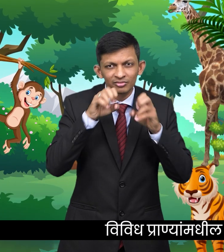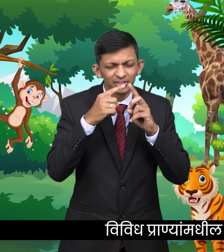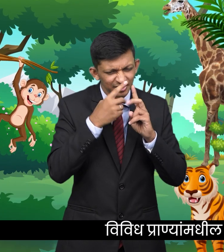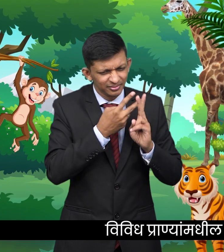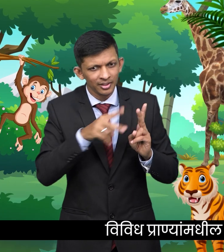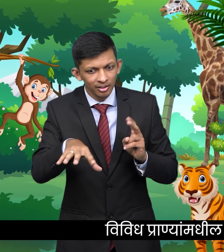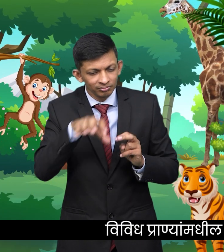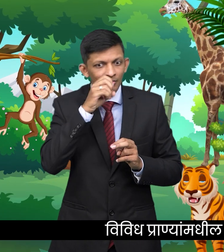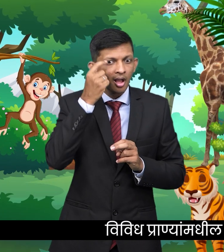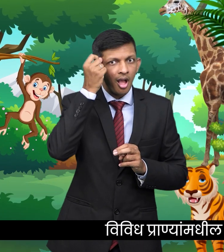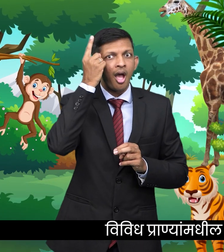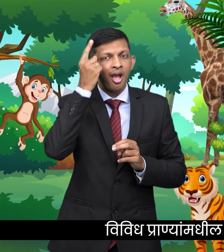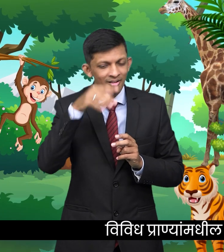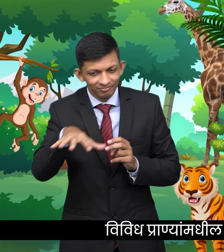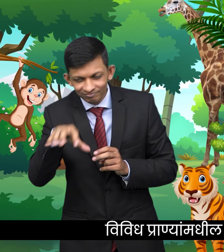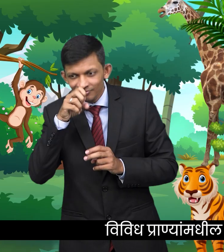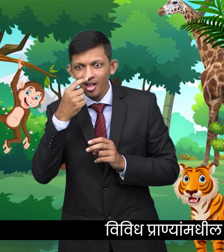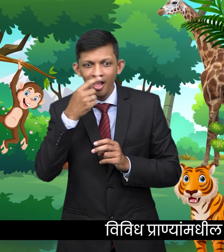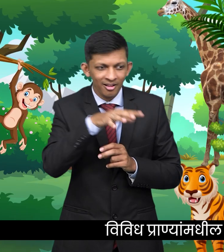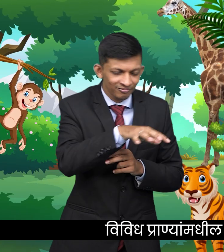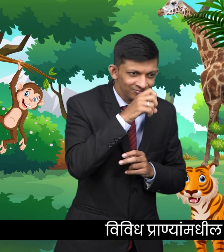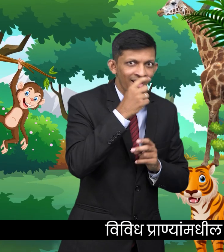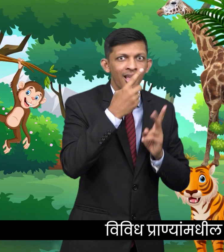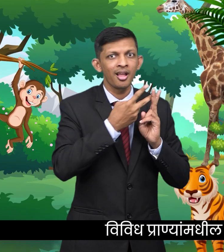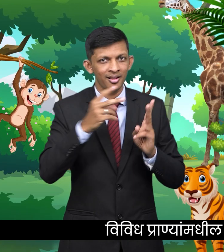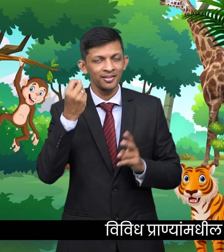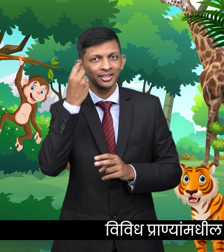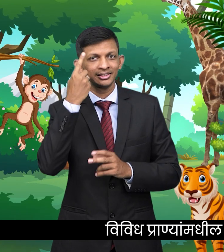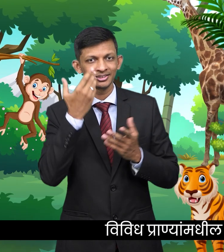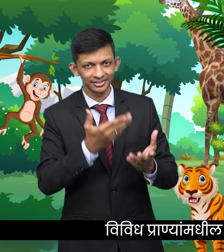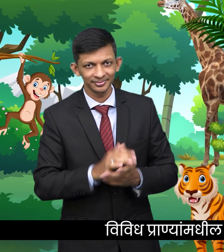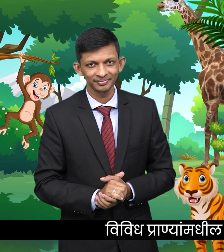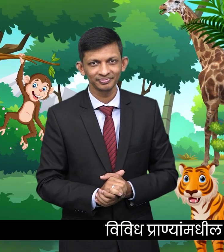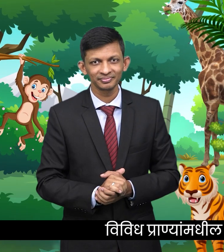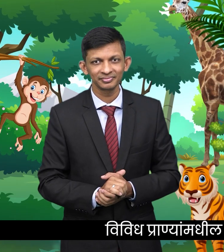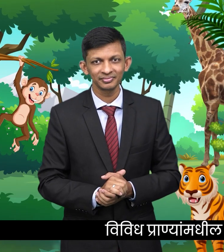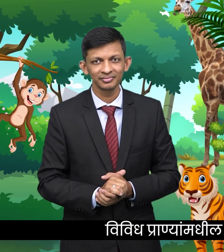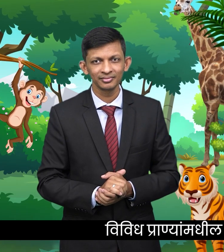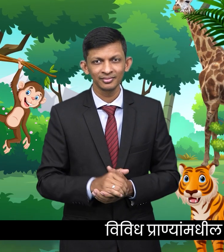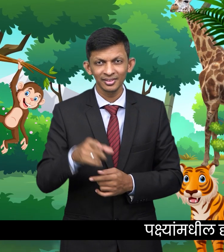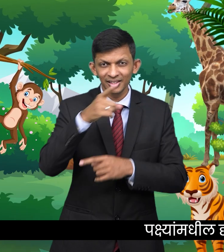विविध प्राण्यांमधील वासाच्या इंद्रियांबद्दल समजून घेणे.